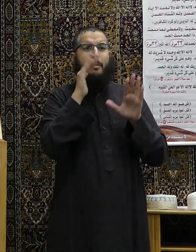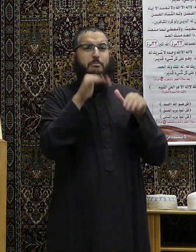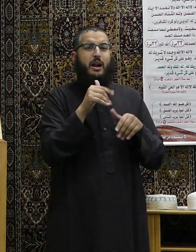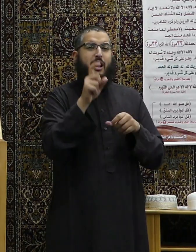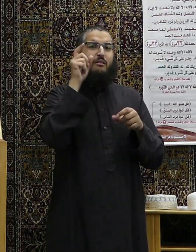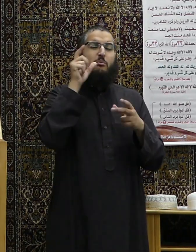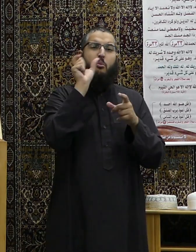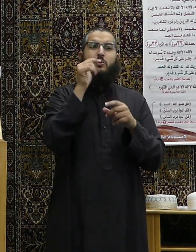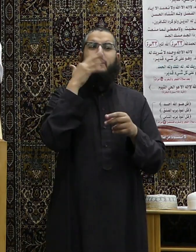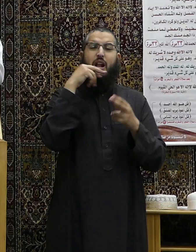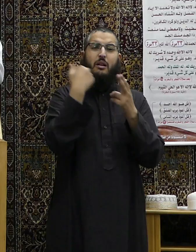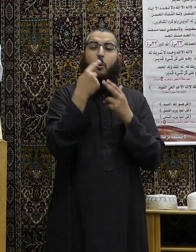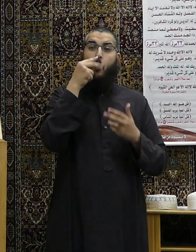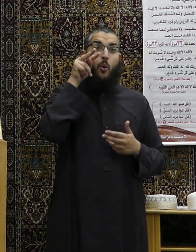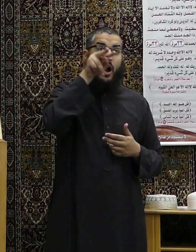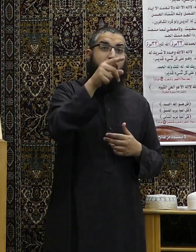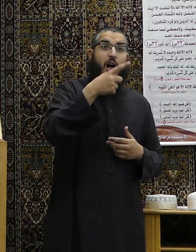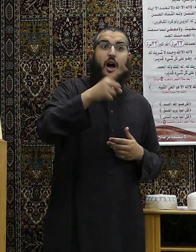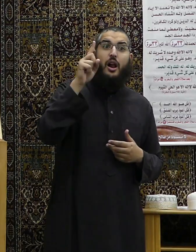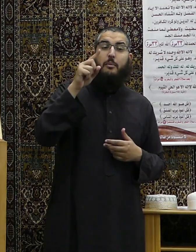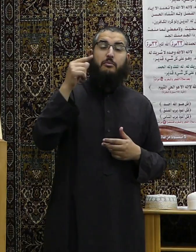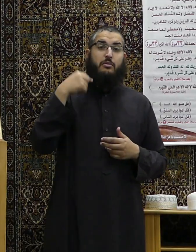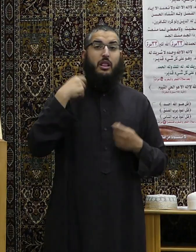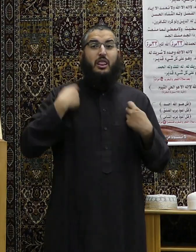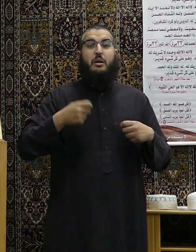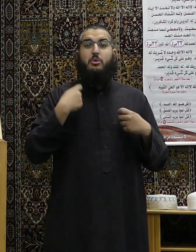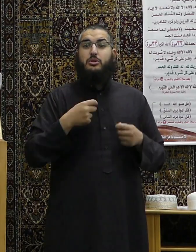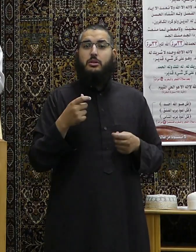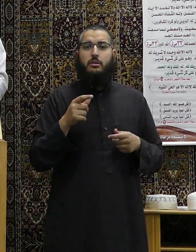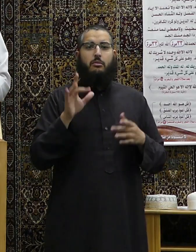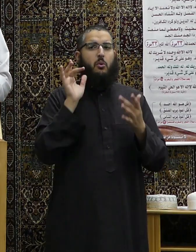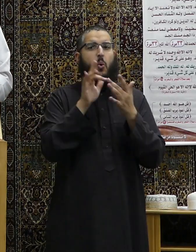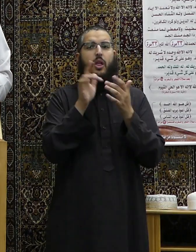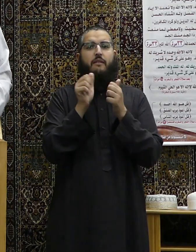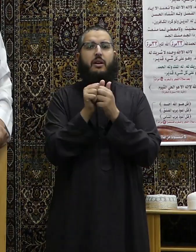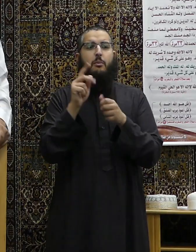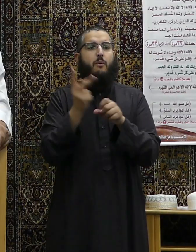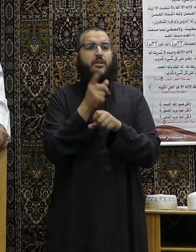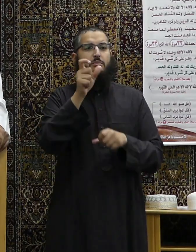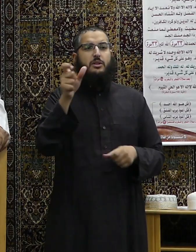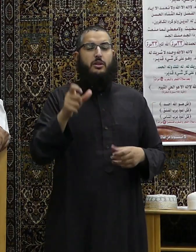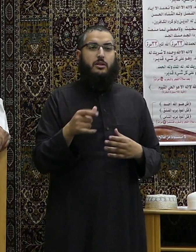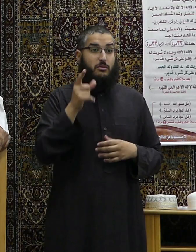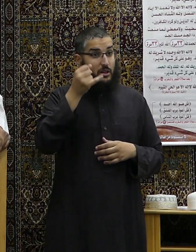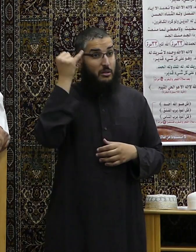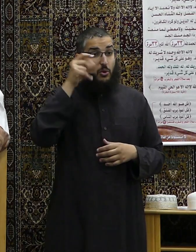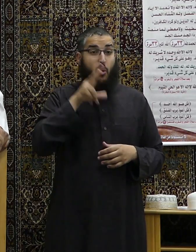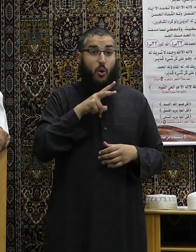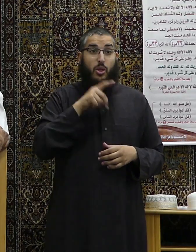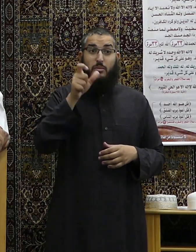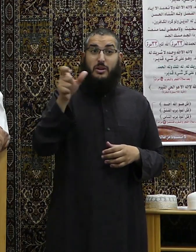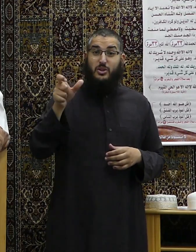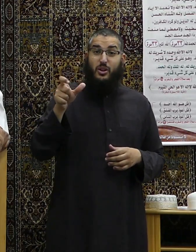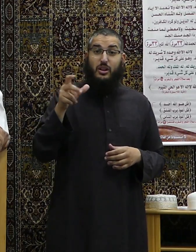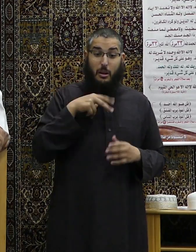les insultes, regardez le haram, le gaspillage, fréquentez les mauvaises personnes. Vous imaginez, pendant Ramadan, il y a encore des gens qui